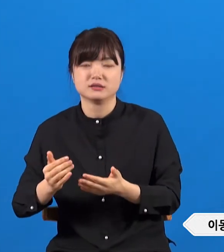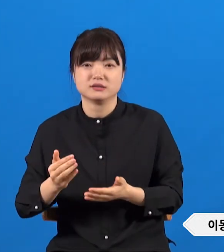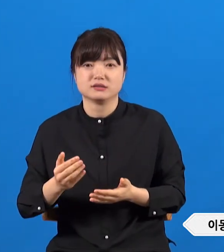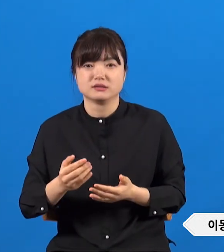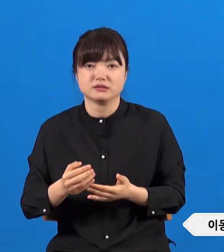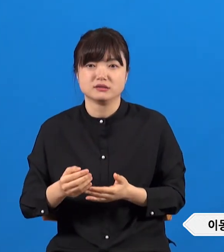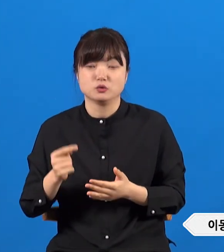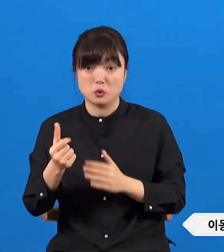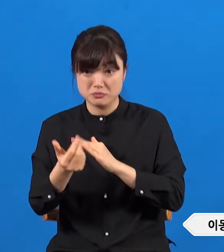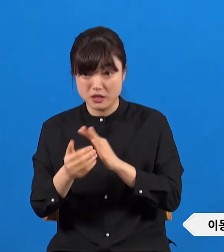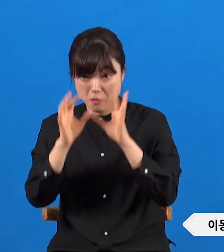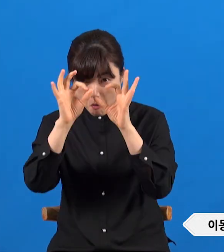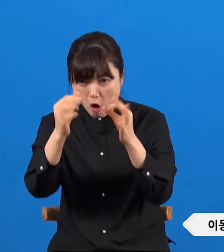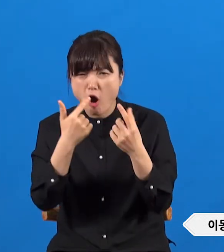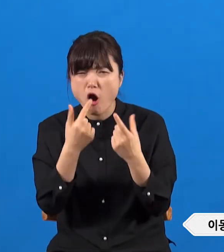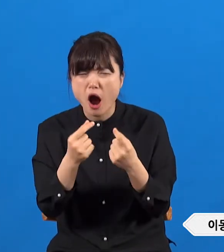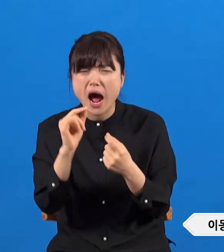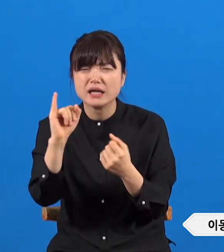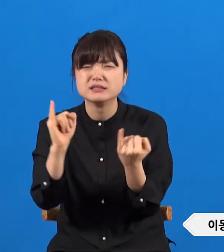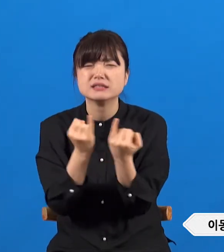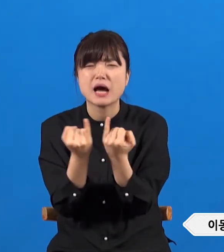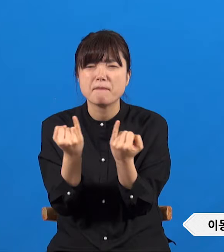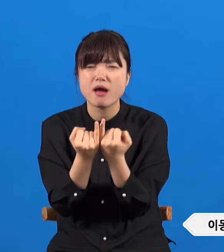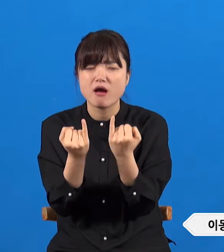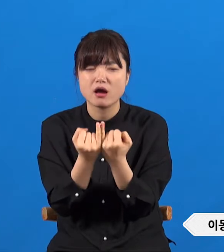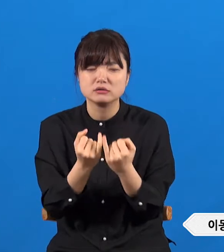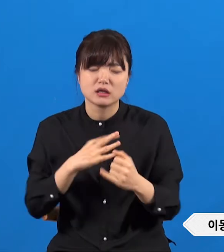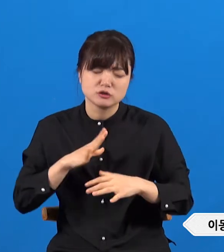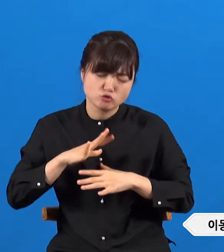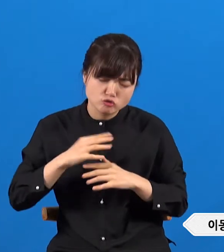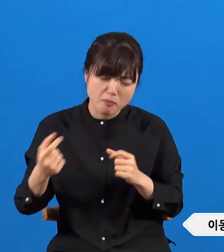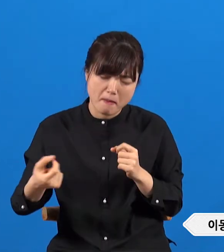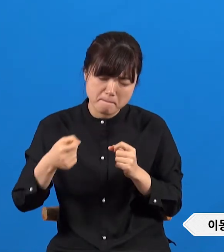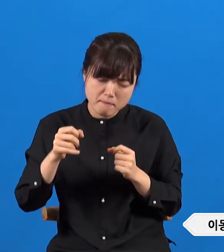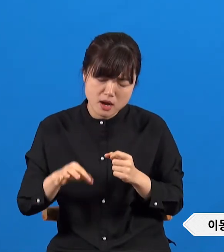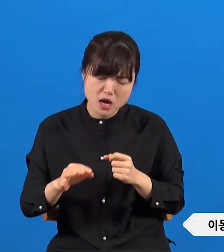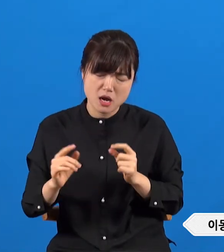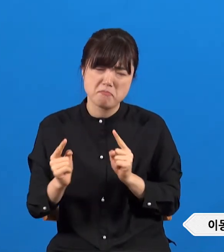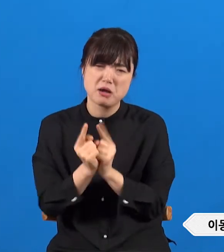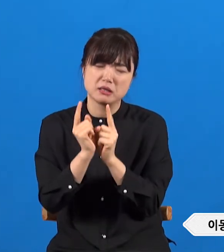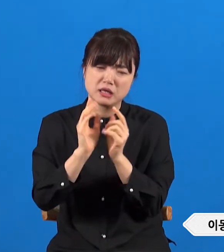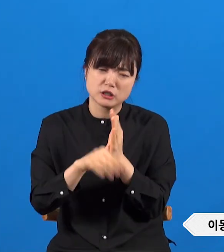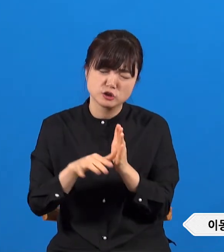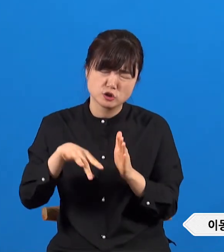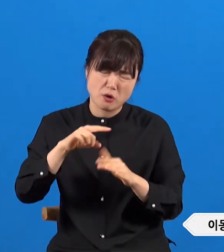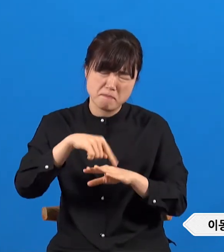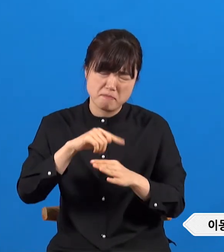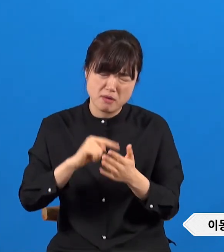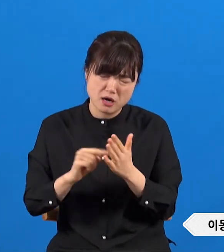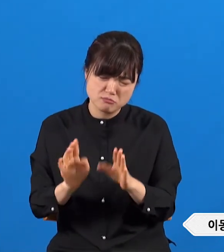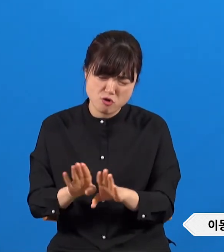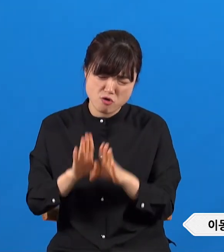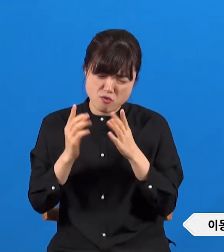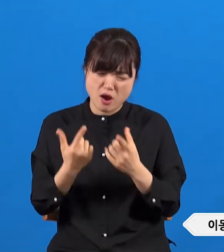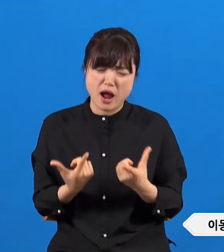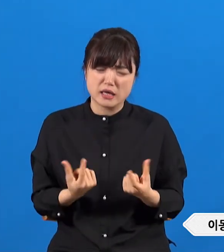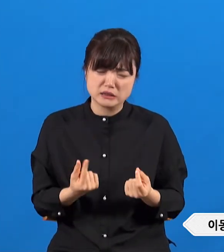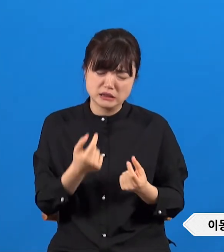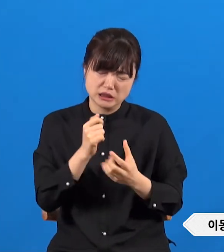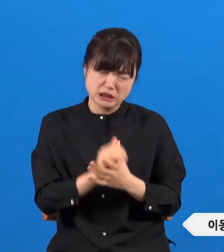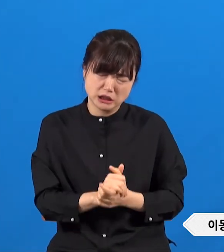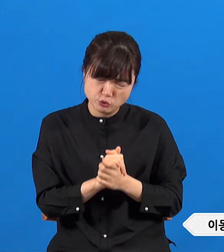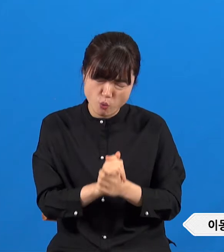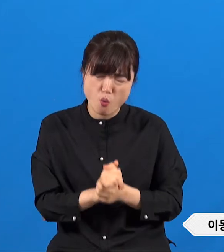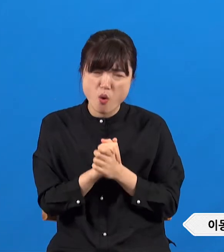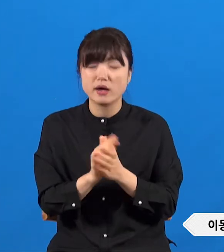아까 스크린에서 본 것처럼 한 자매가 자신의 두려움 앞에 직면해서 처음으로 마음을 열고 함께